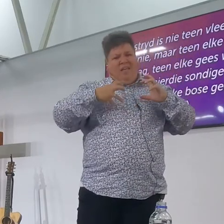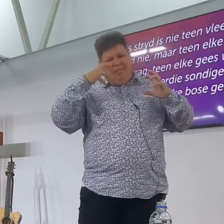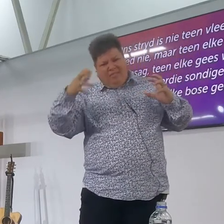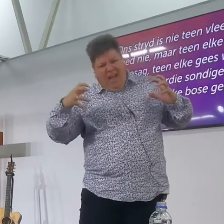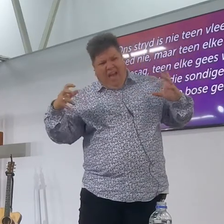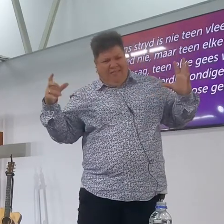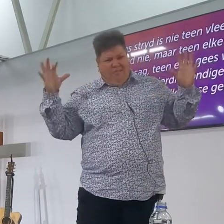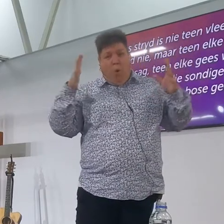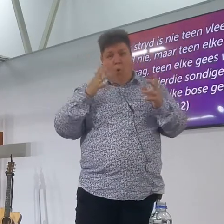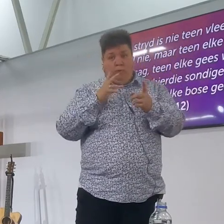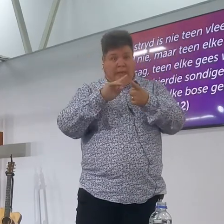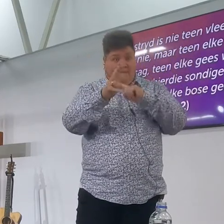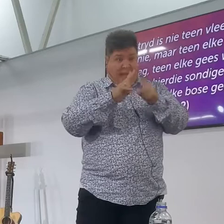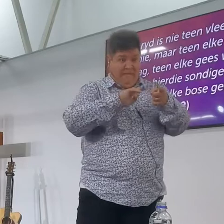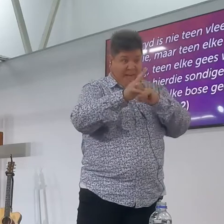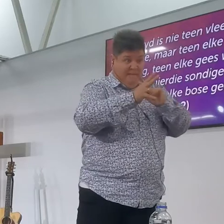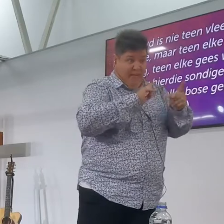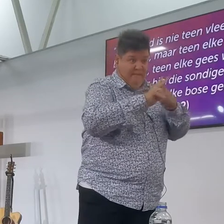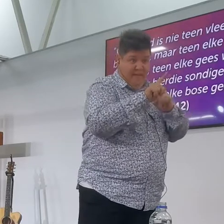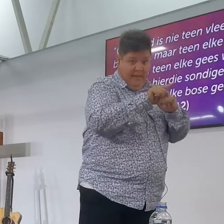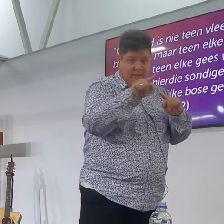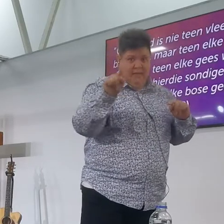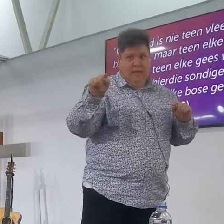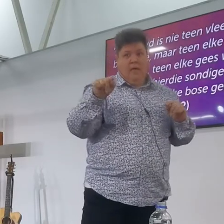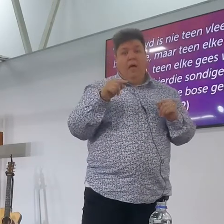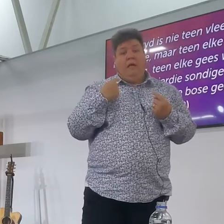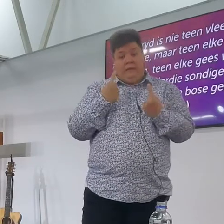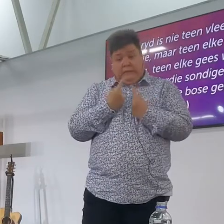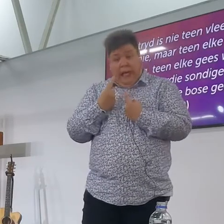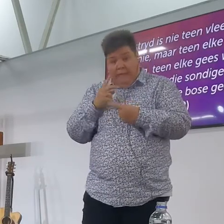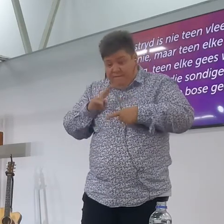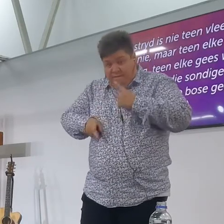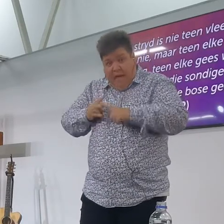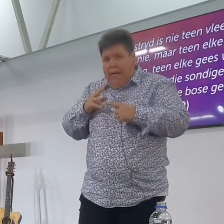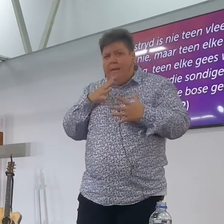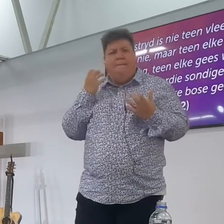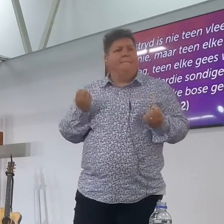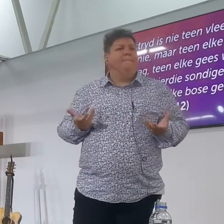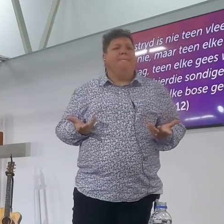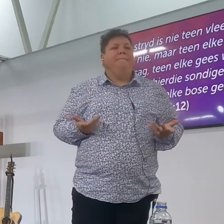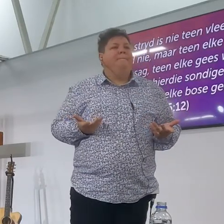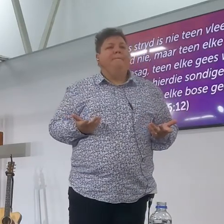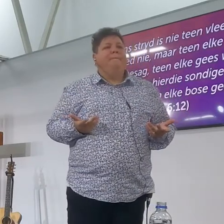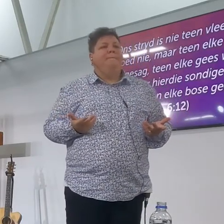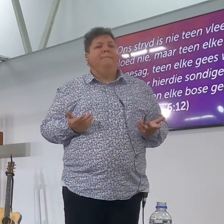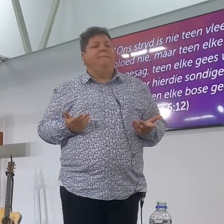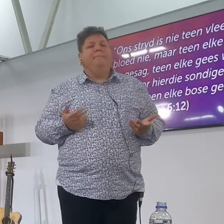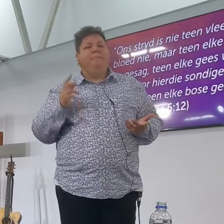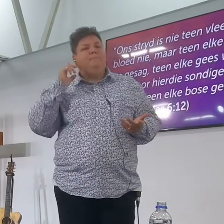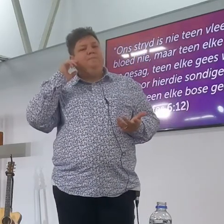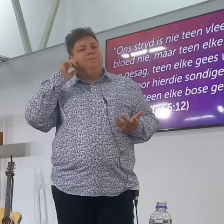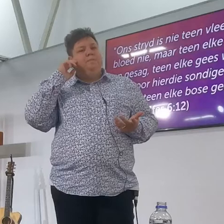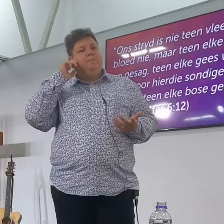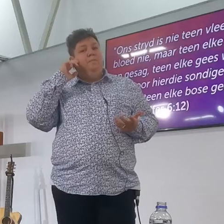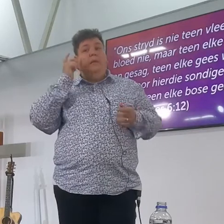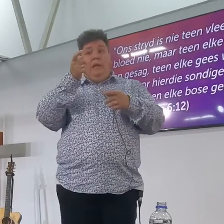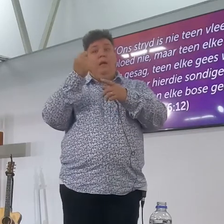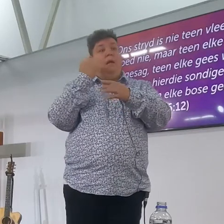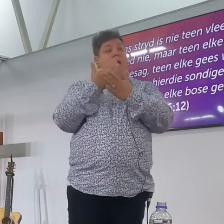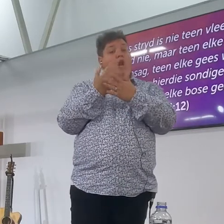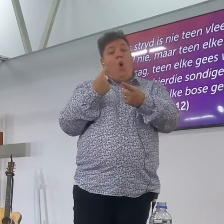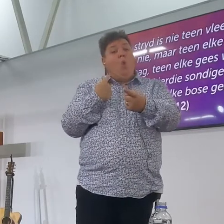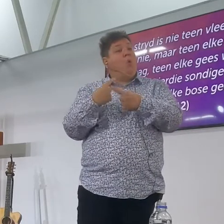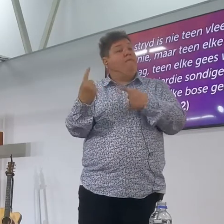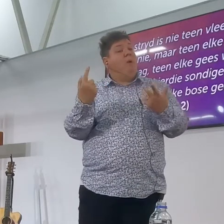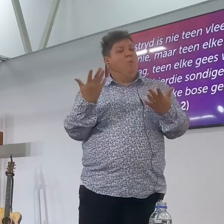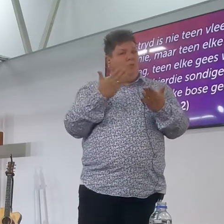teen elke bose gees in hierdie lig. Dis nie 'n stryd wat ek en jy kaal hande kan aanpak nie. Dis nie 'n stryd wat ek en jy kan self wen nie. Dis iets wat ek sommer net